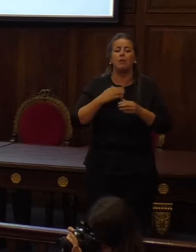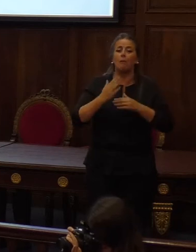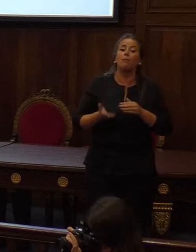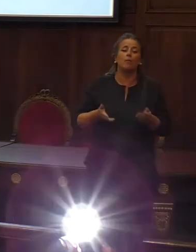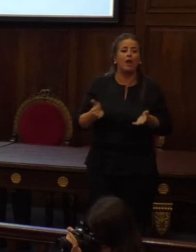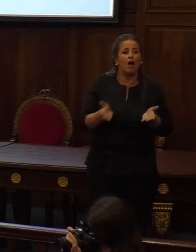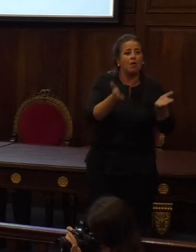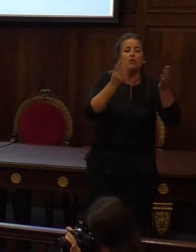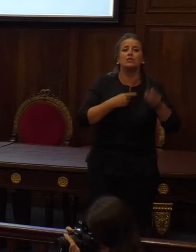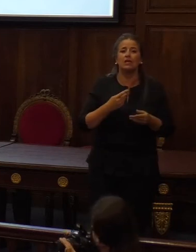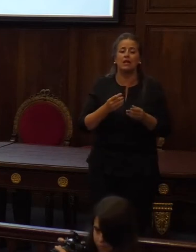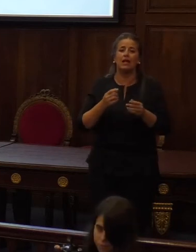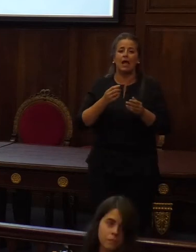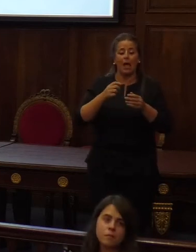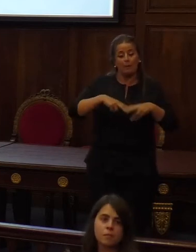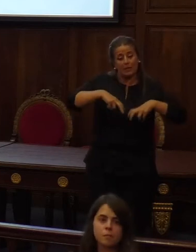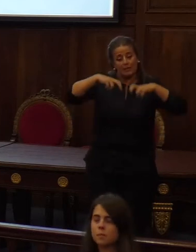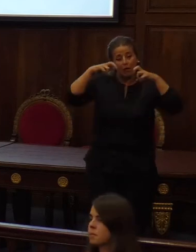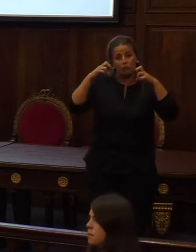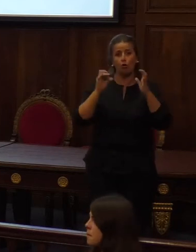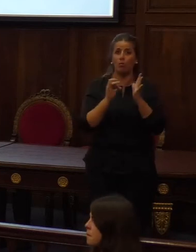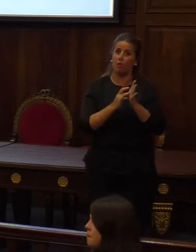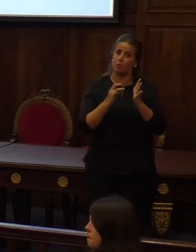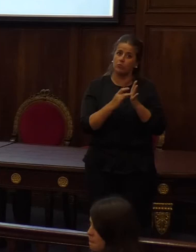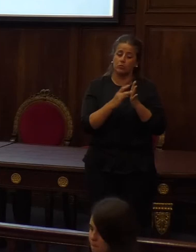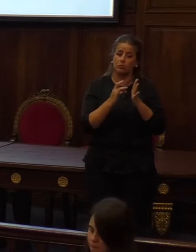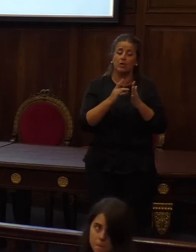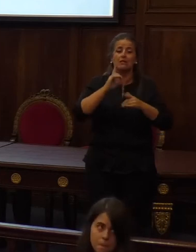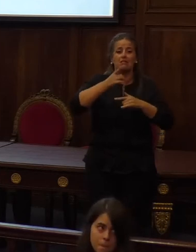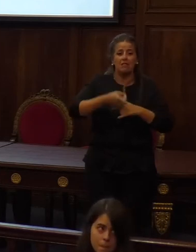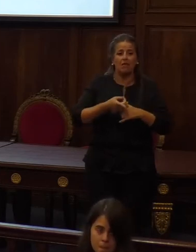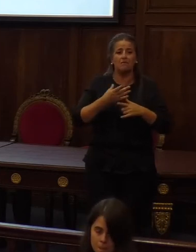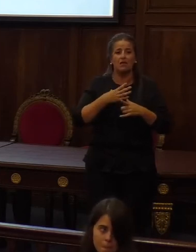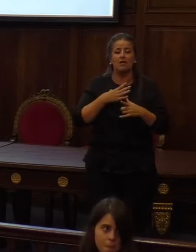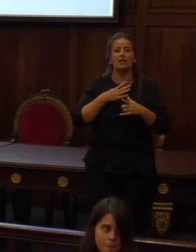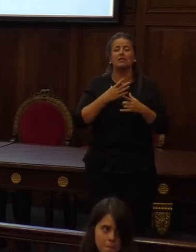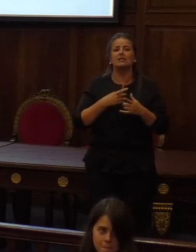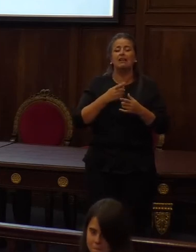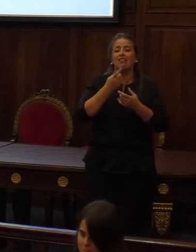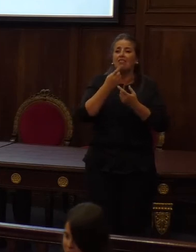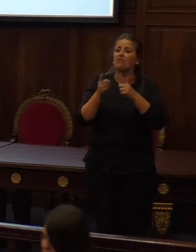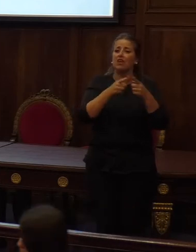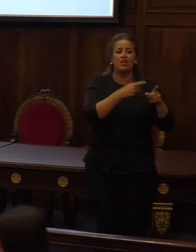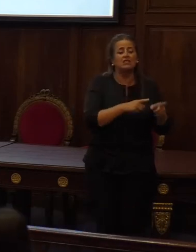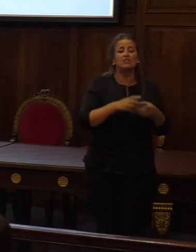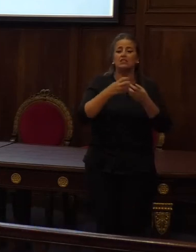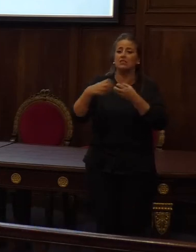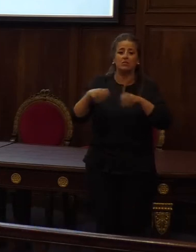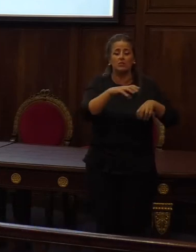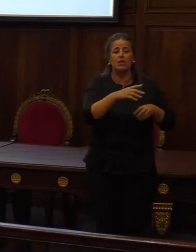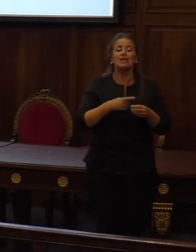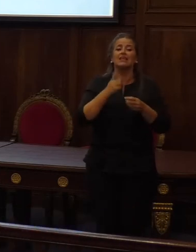calidad, para aprovechar los instrumentos construidos desde las distintas sectoriales y las políticas centrales que permitan,